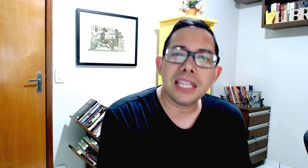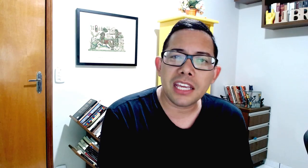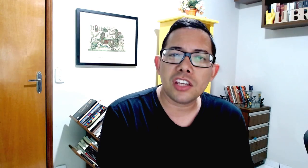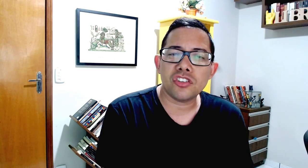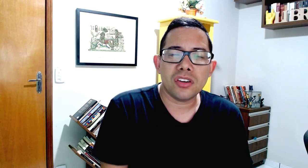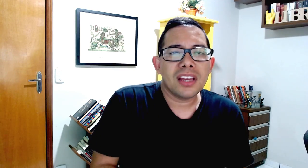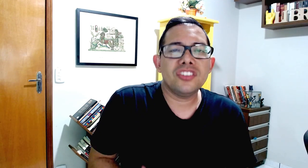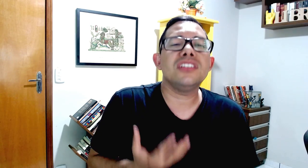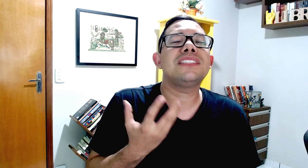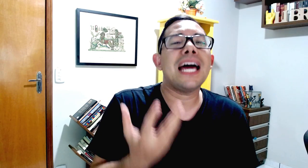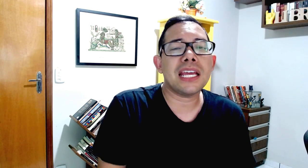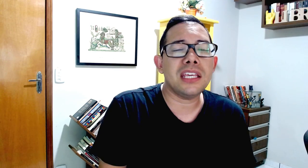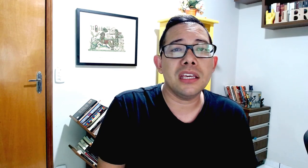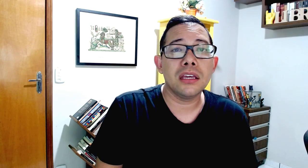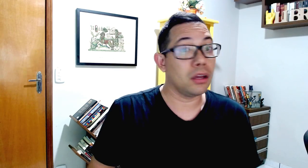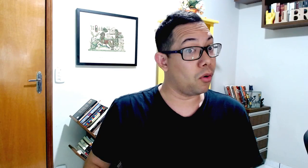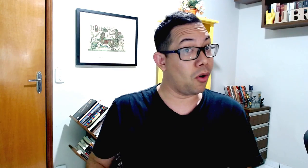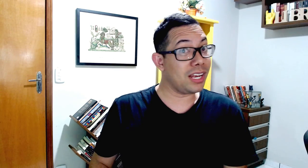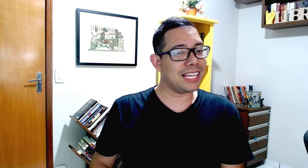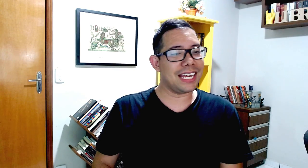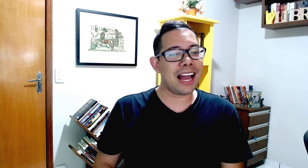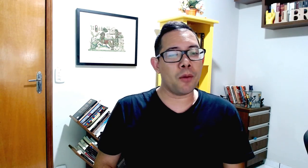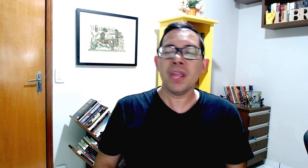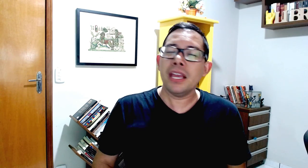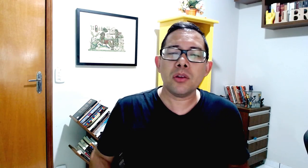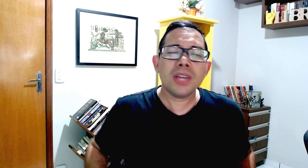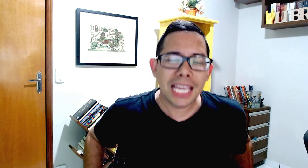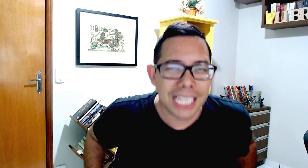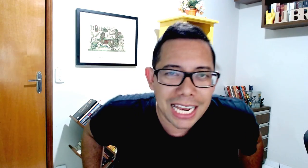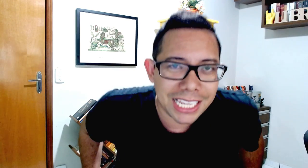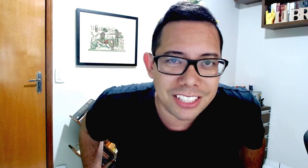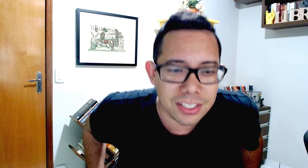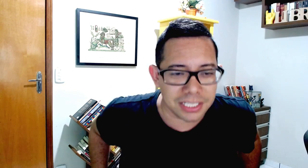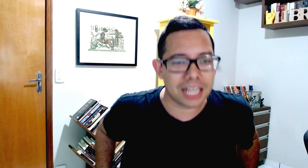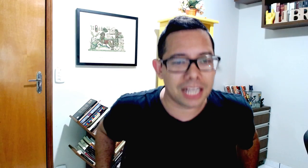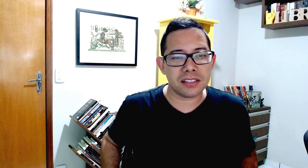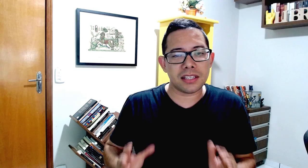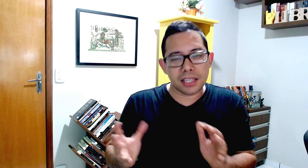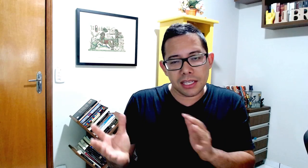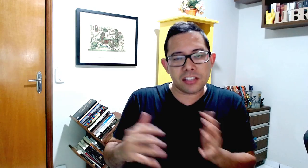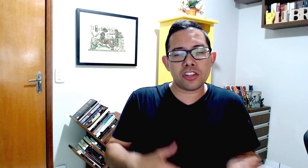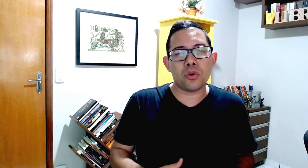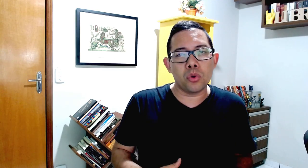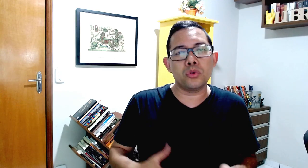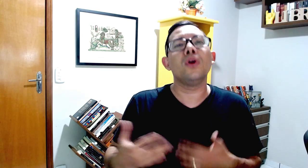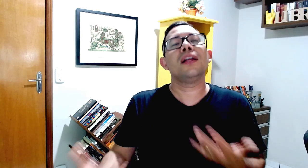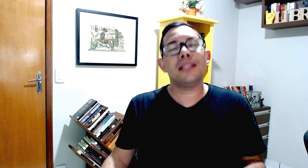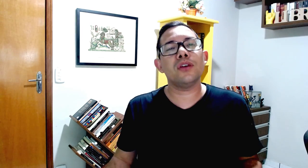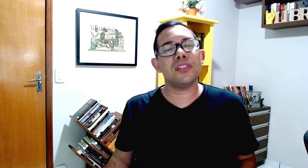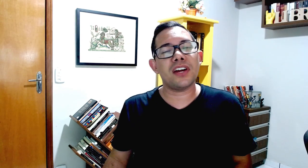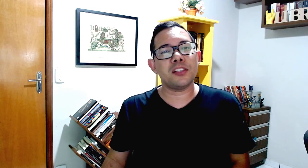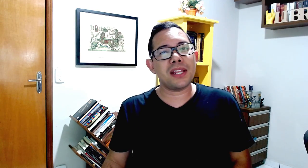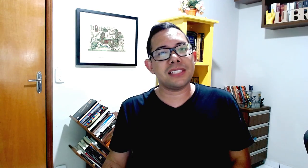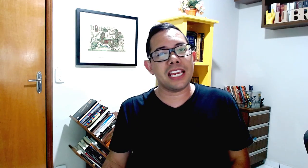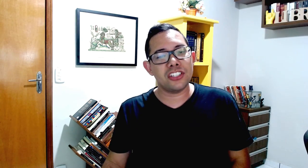presente de estar aqui olha que legal então quê que aqui tiver ela quis dizer que neste culto Deus se faz presente